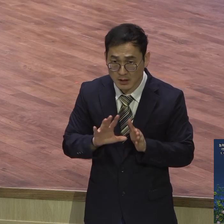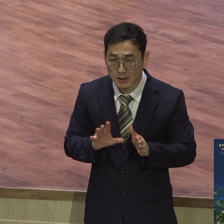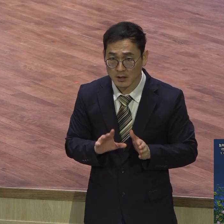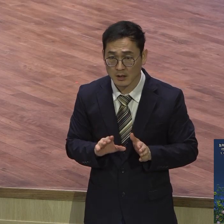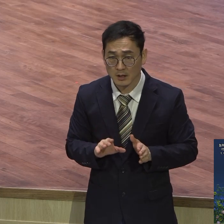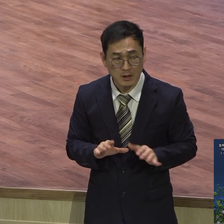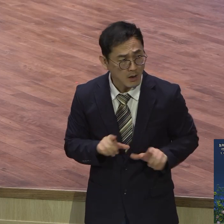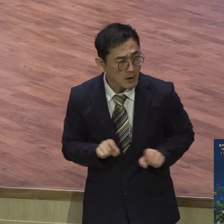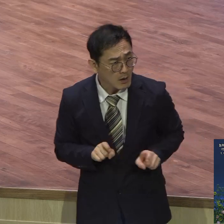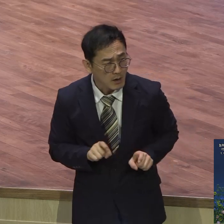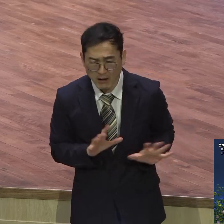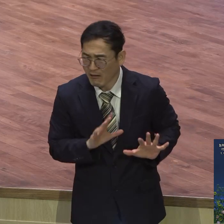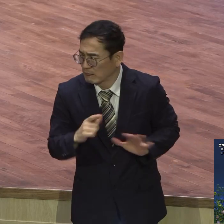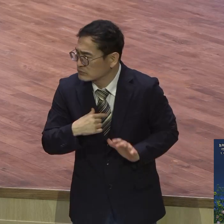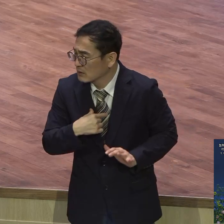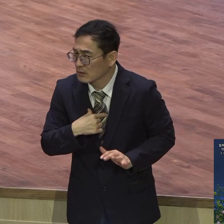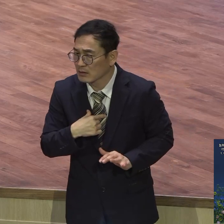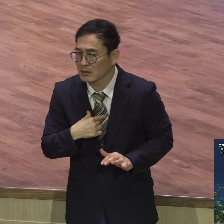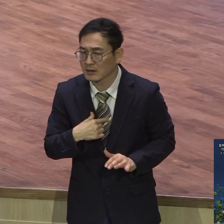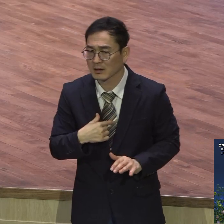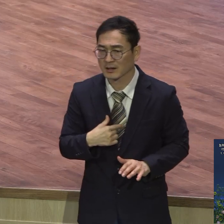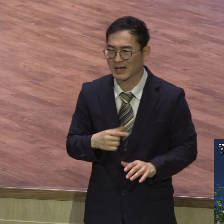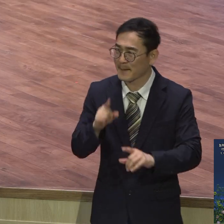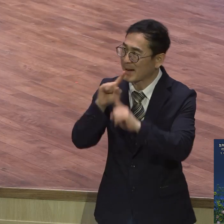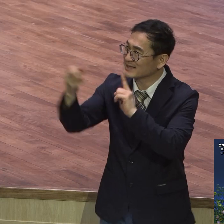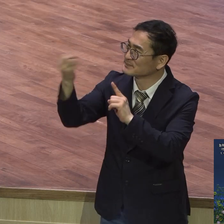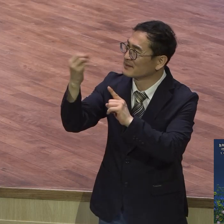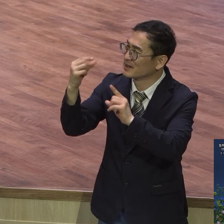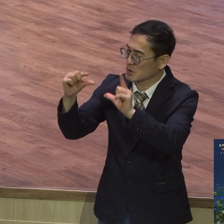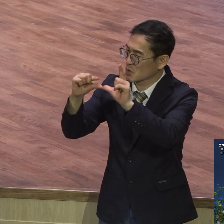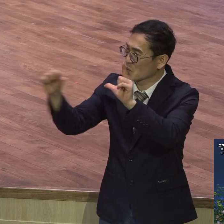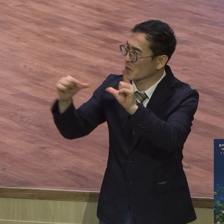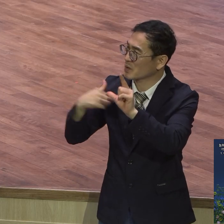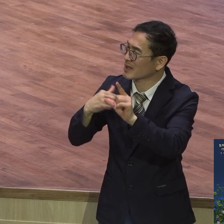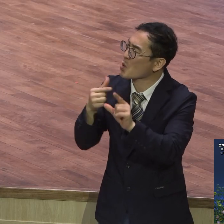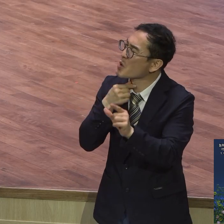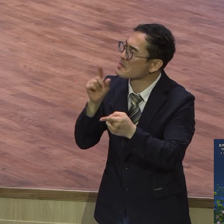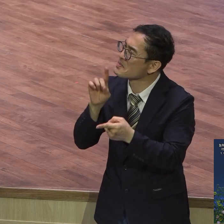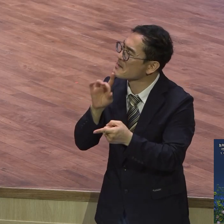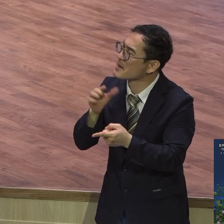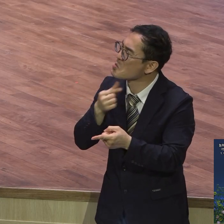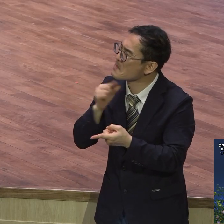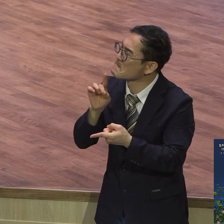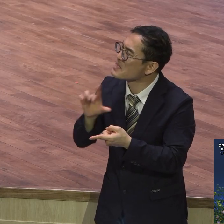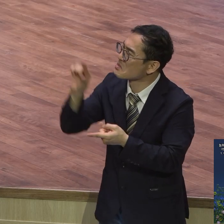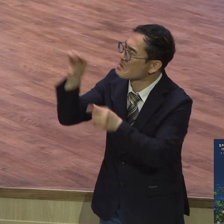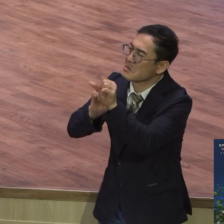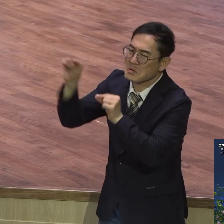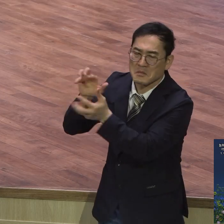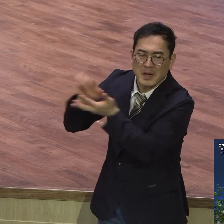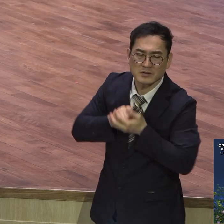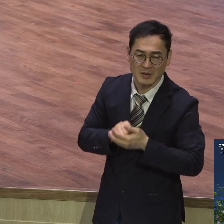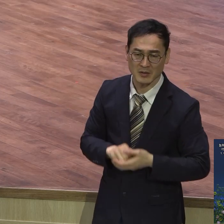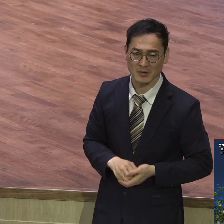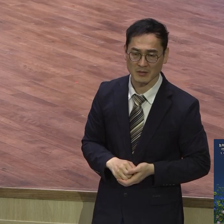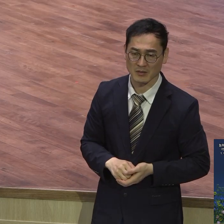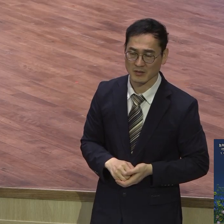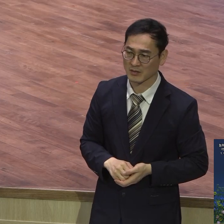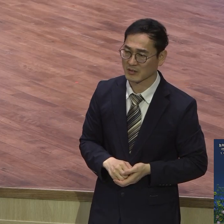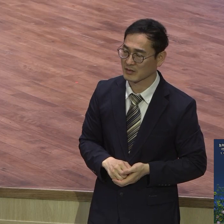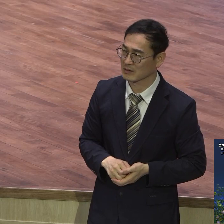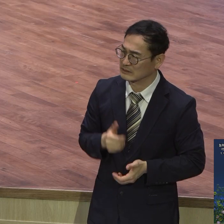무슨 말입니까? 말씀을 부분적으로 받아요. 부분적으로. 말씀을 내 체질에 맞도록